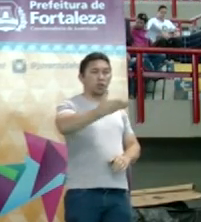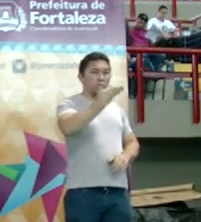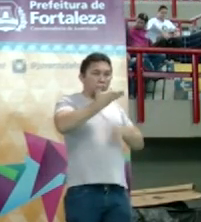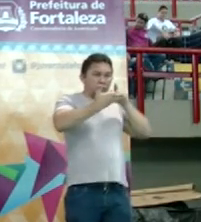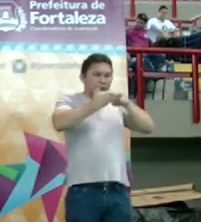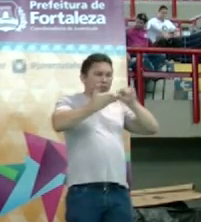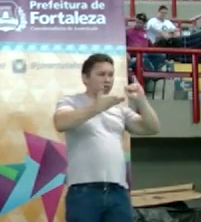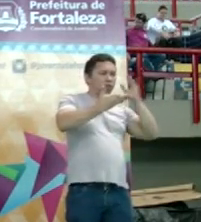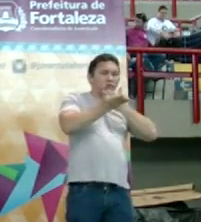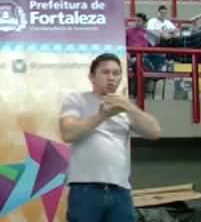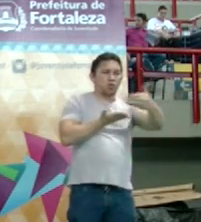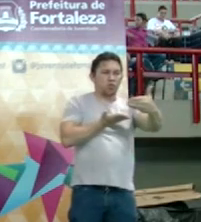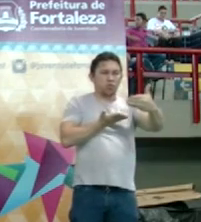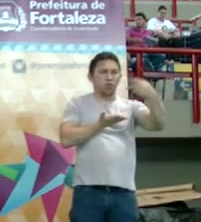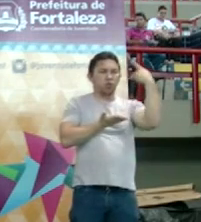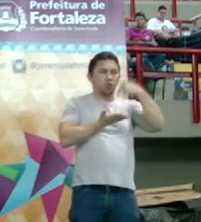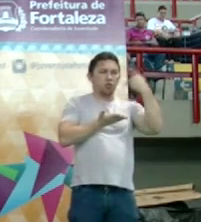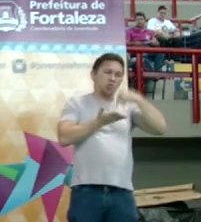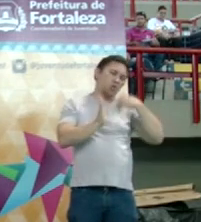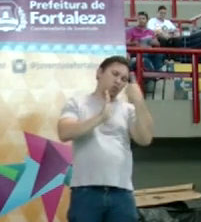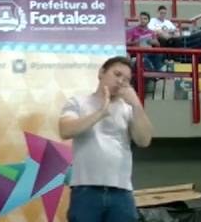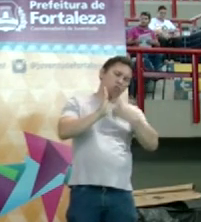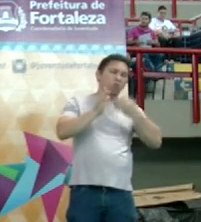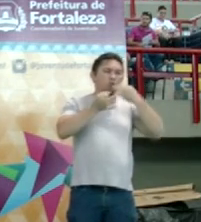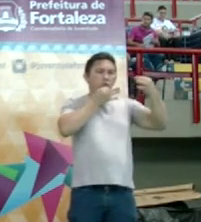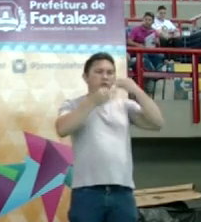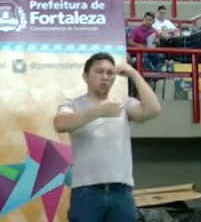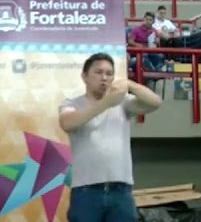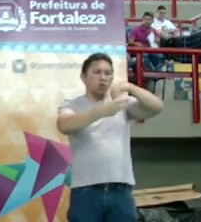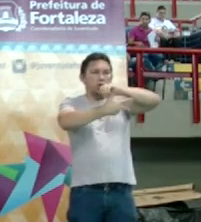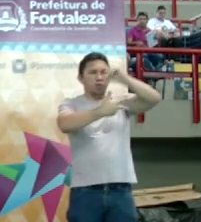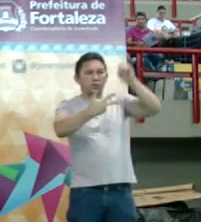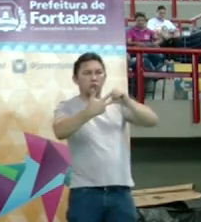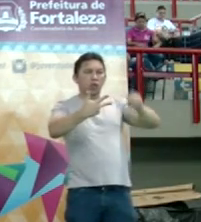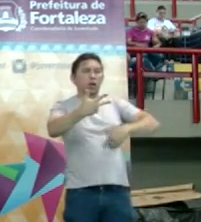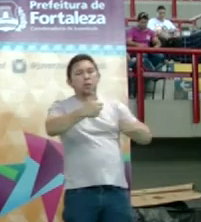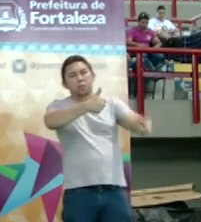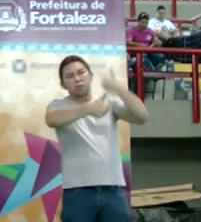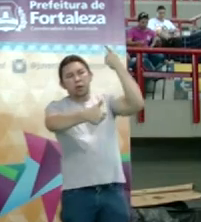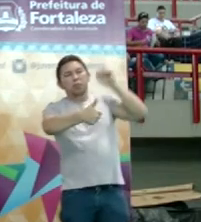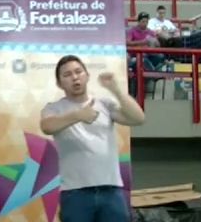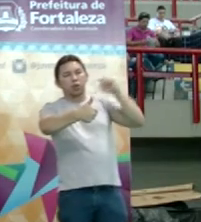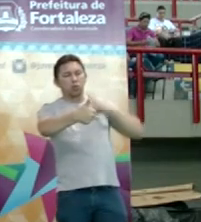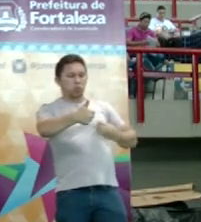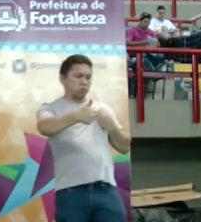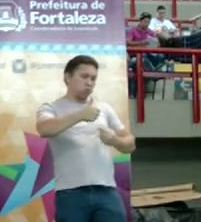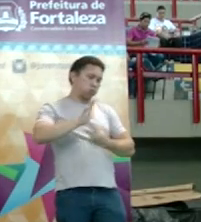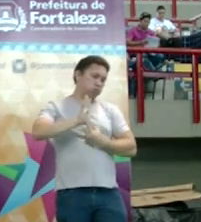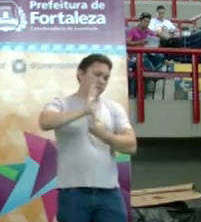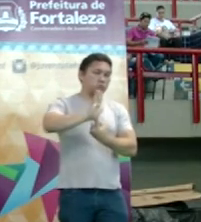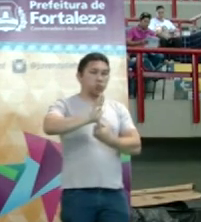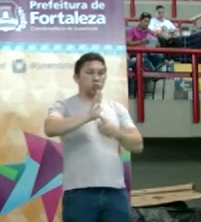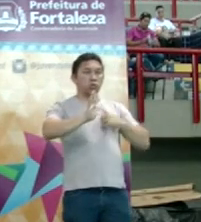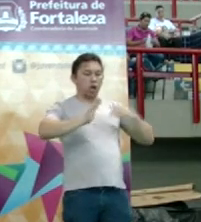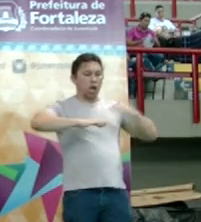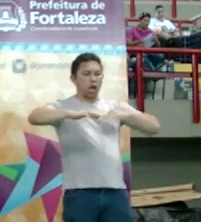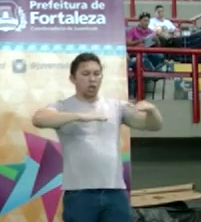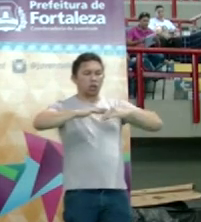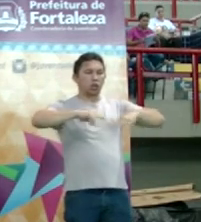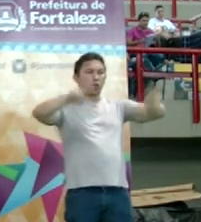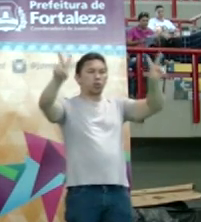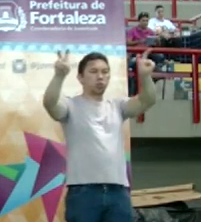da introdução do texto dissertativo argumentativo do Enem. Primeira coisa, apresentação do